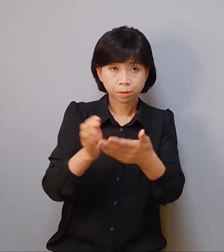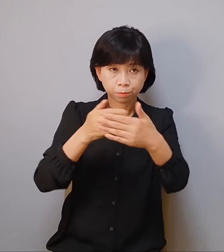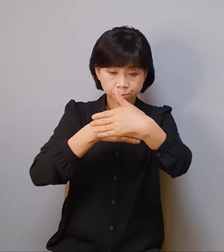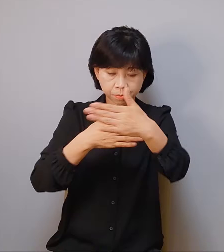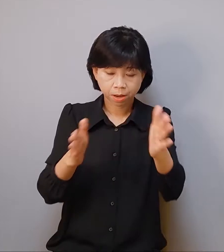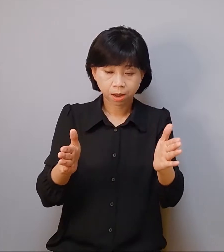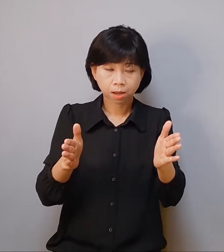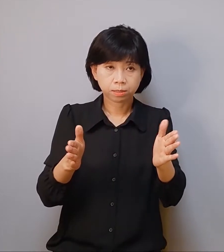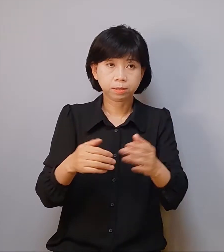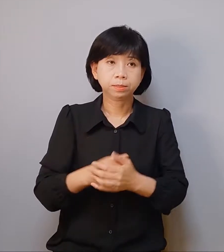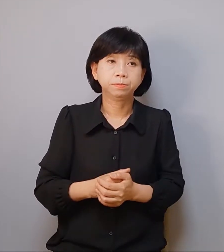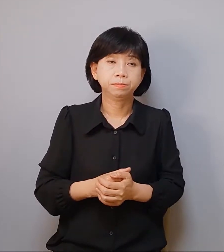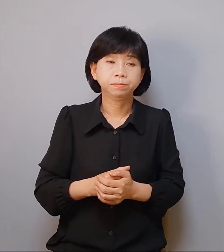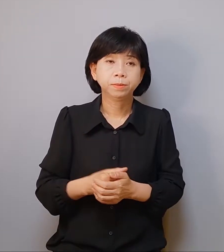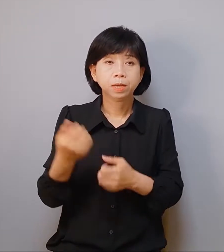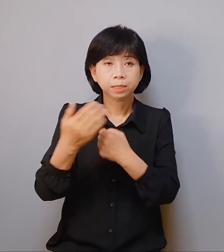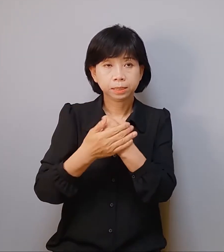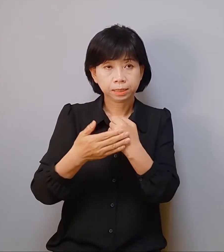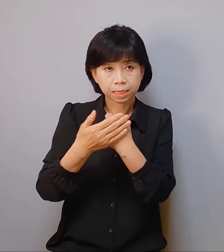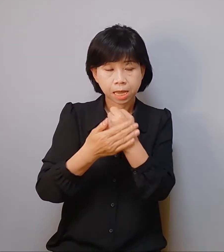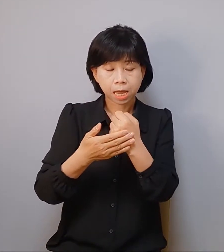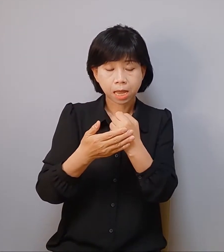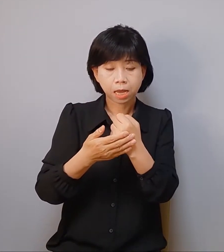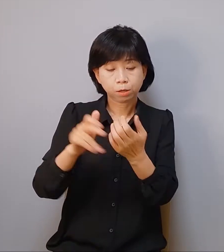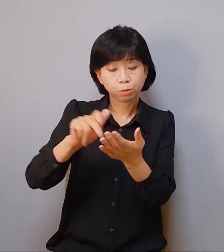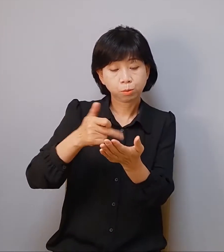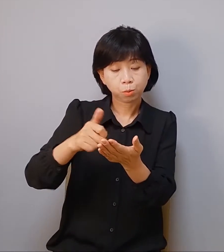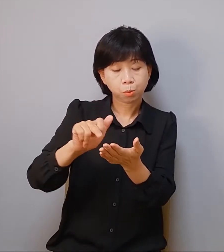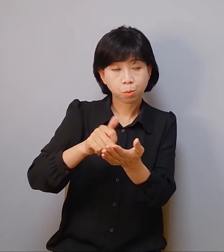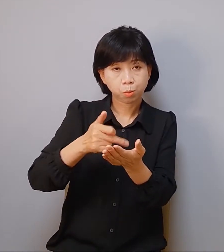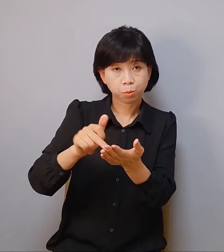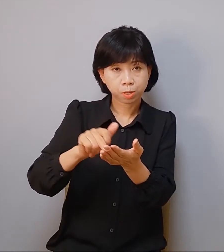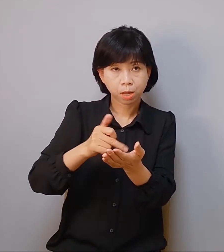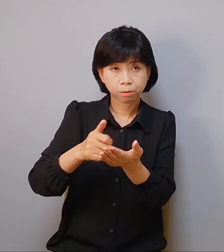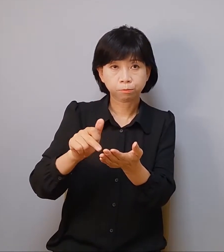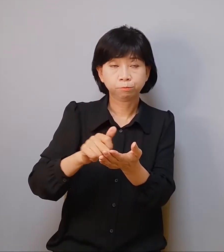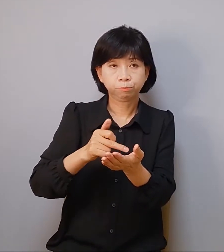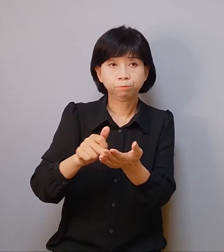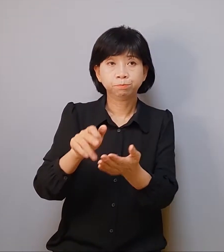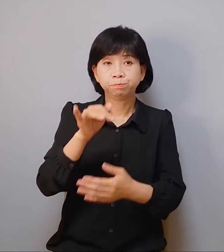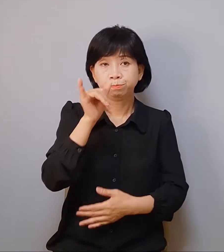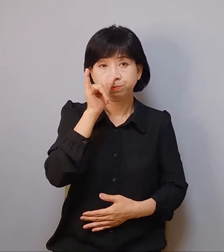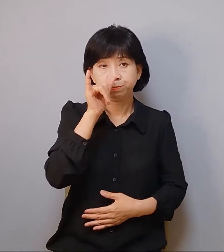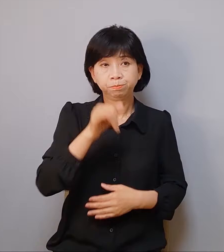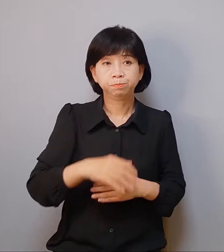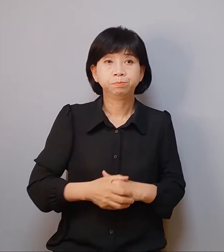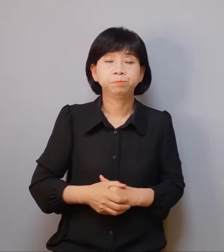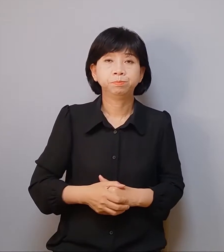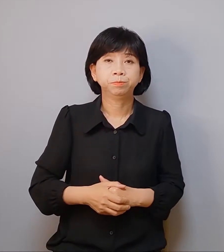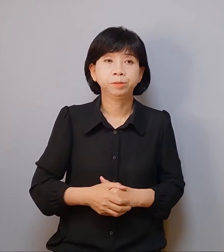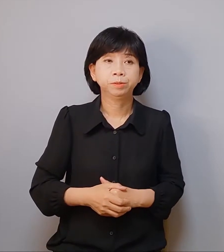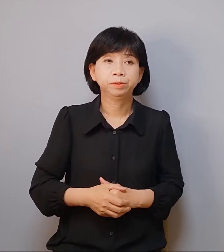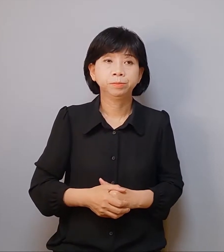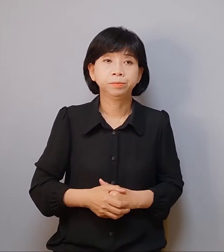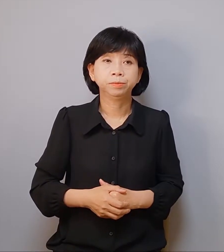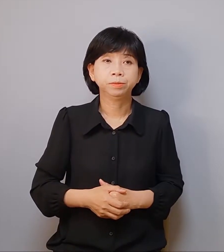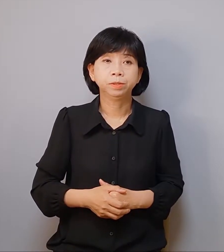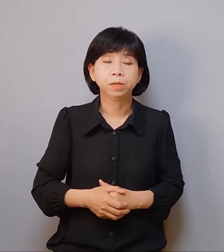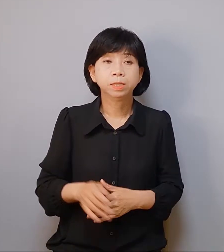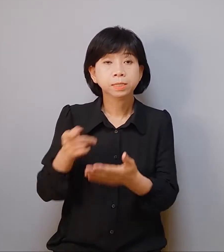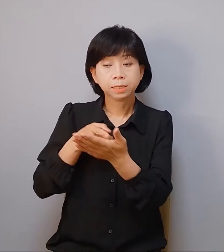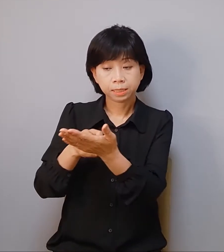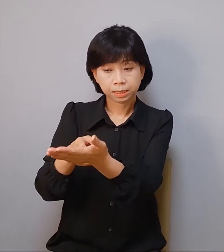읽고 은혜를 단톡방으로 매일 나누는 모임입니다. 목회자들에게 신청하시면